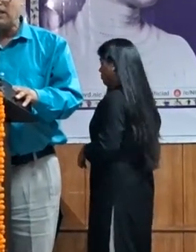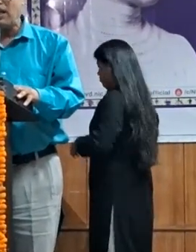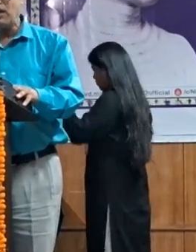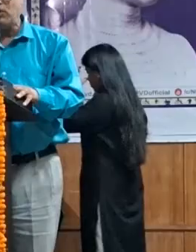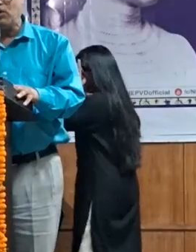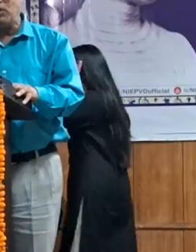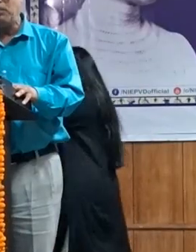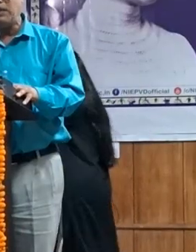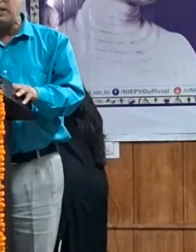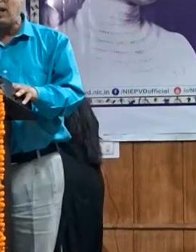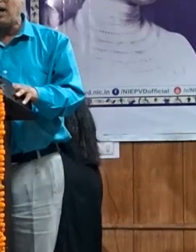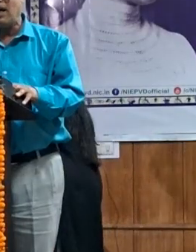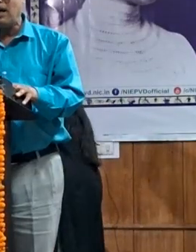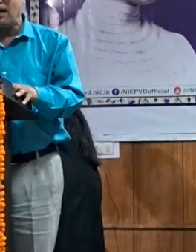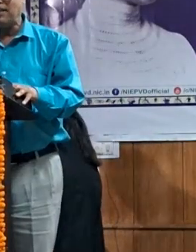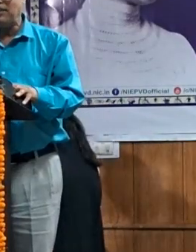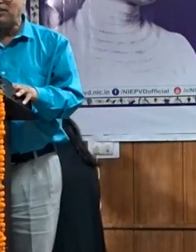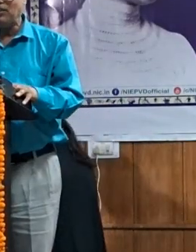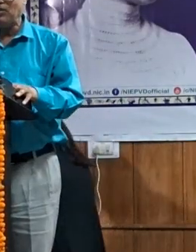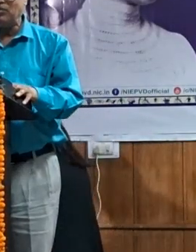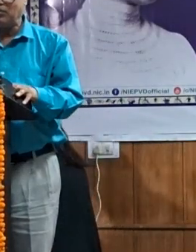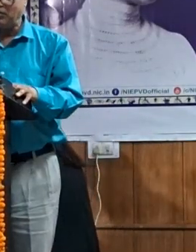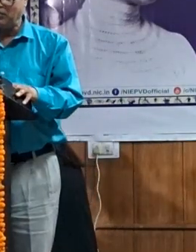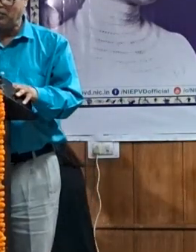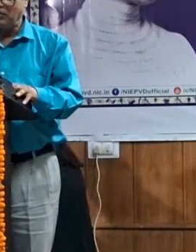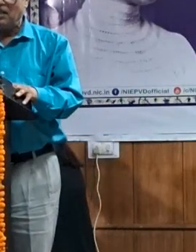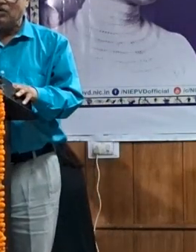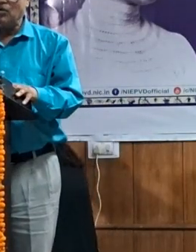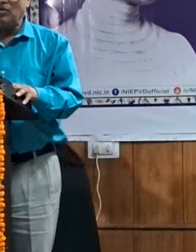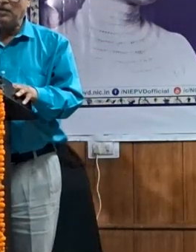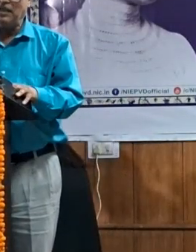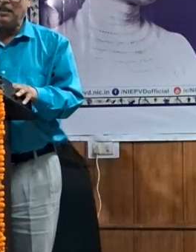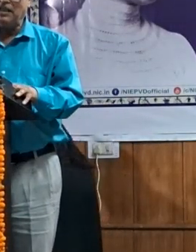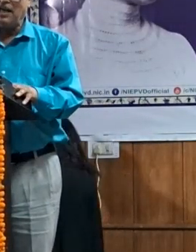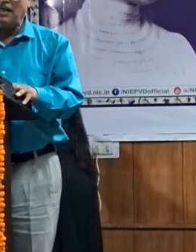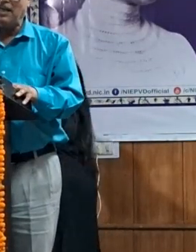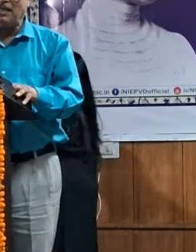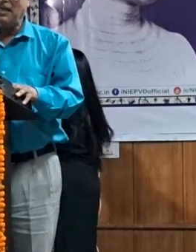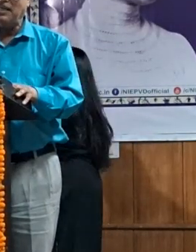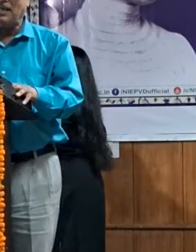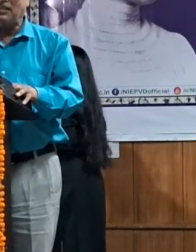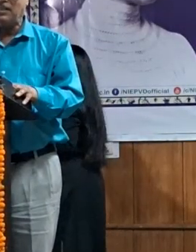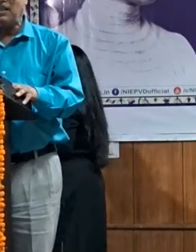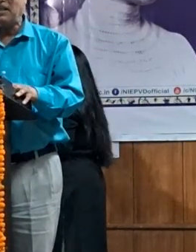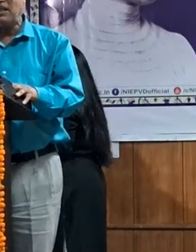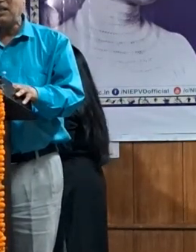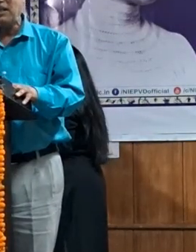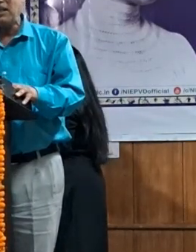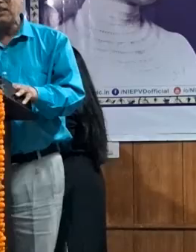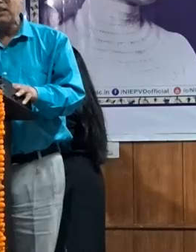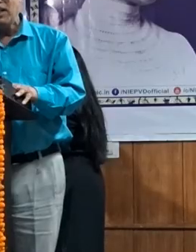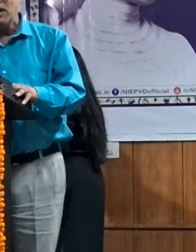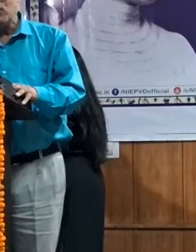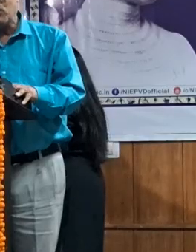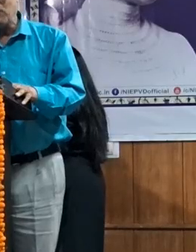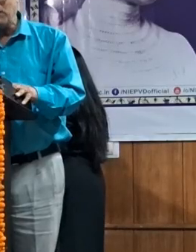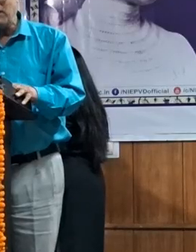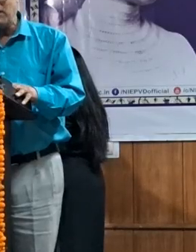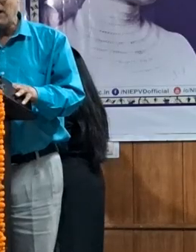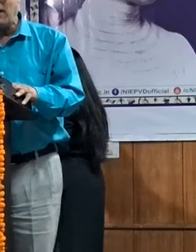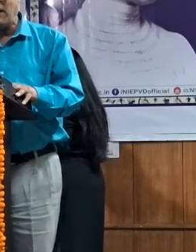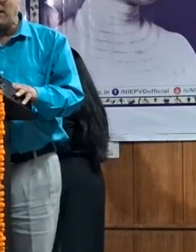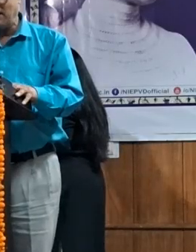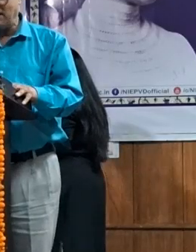इतने करो प्रयास तुम कुछ भी रहे न शेष, कुछ